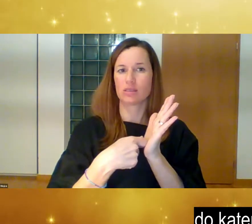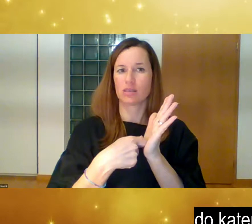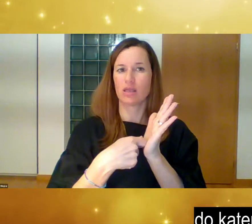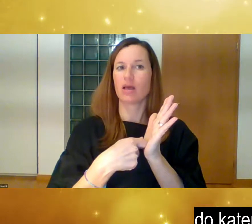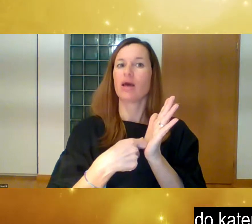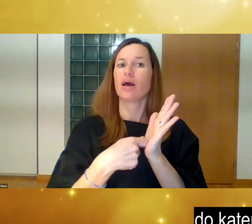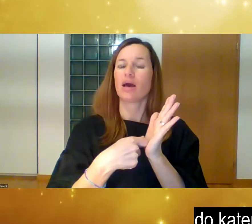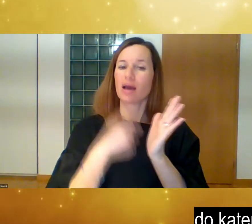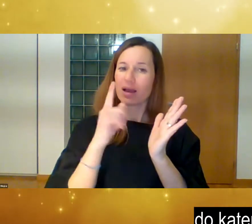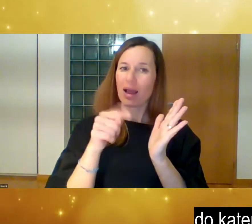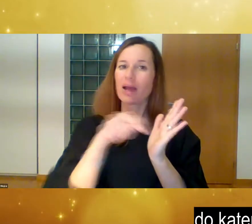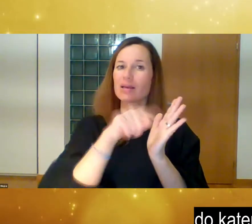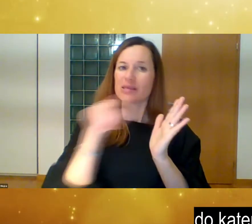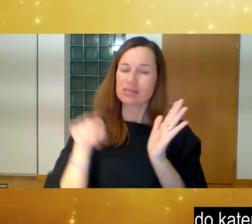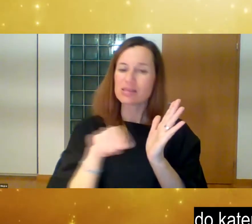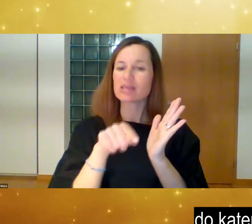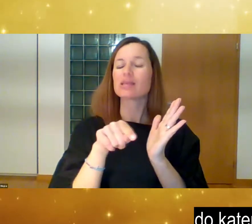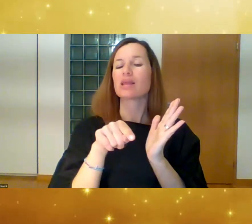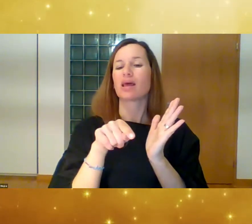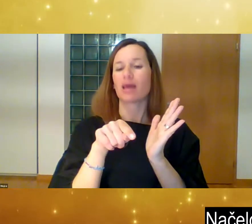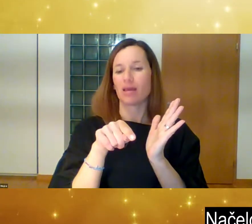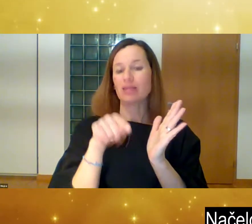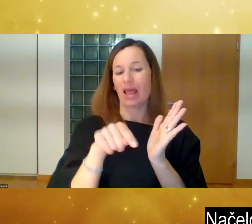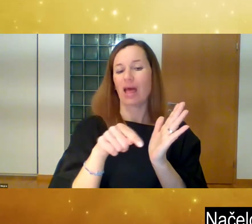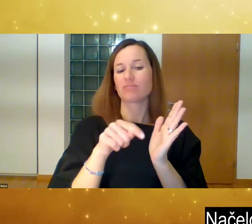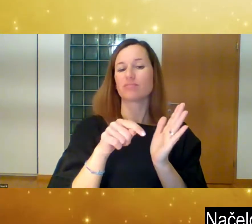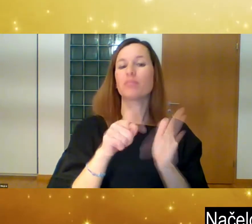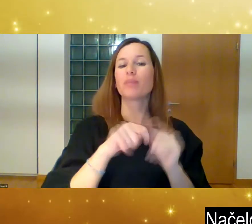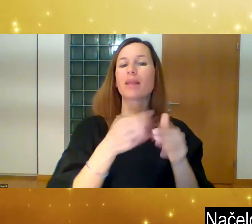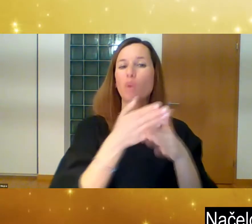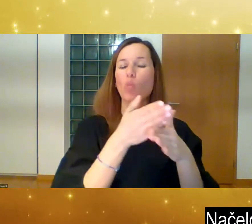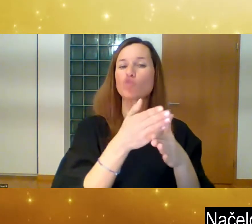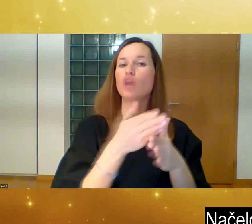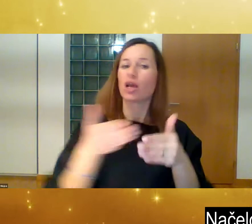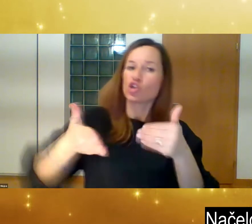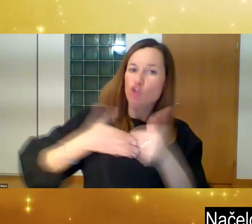določen pripomoček sofinancira. Načelno krijemo